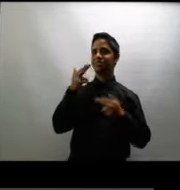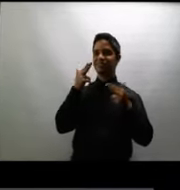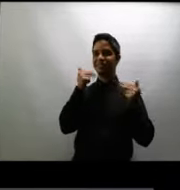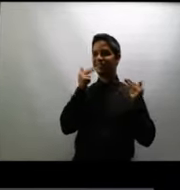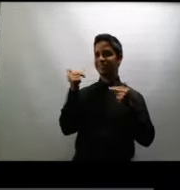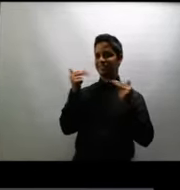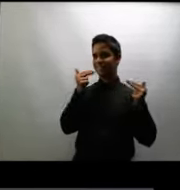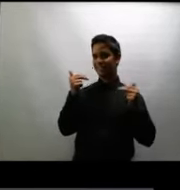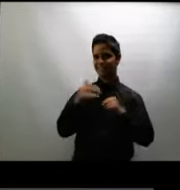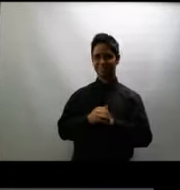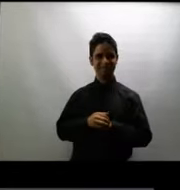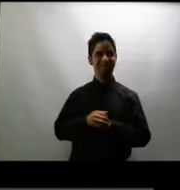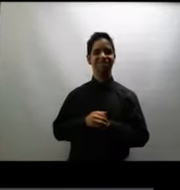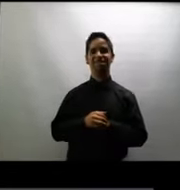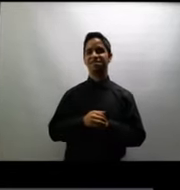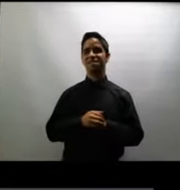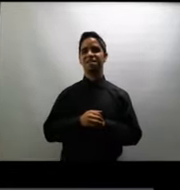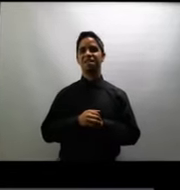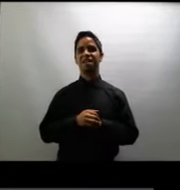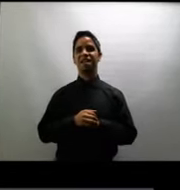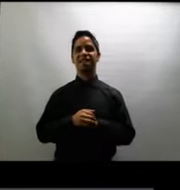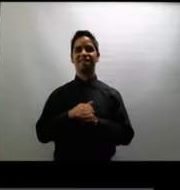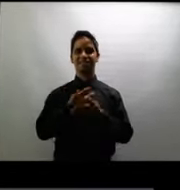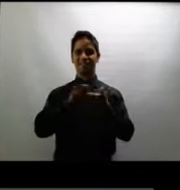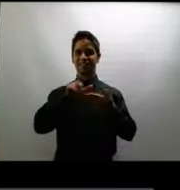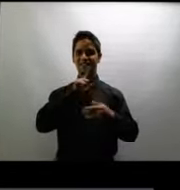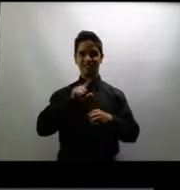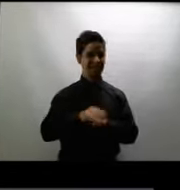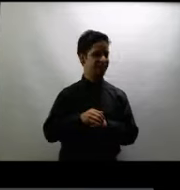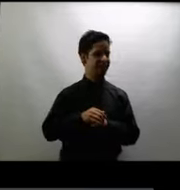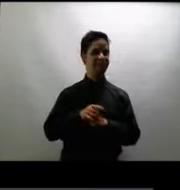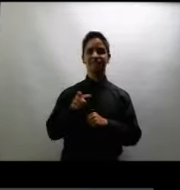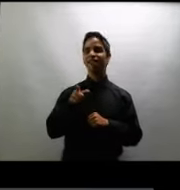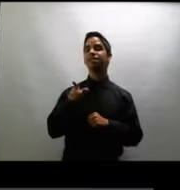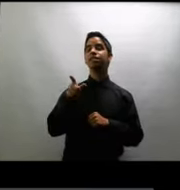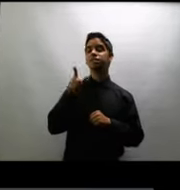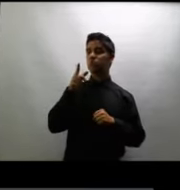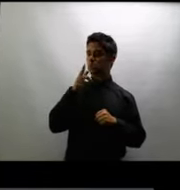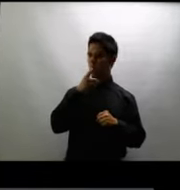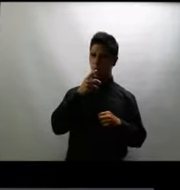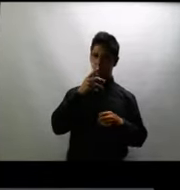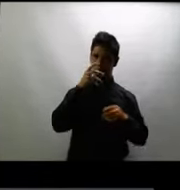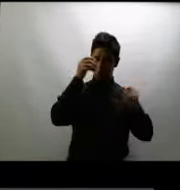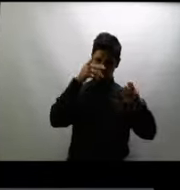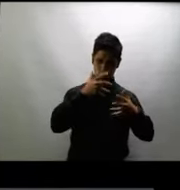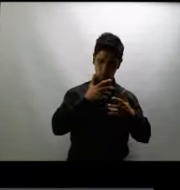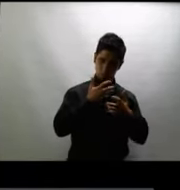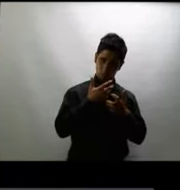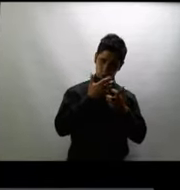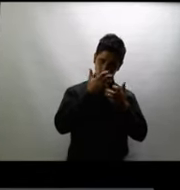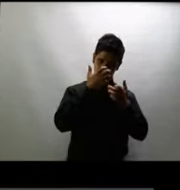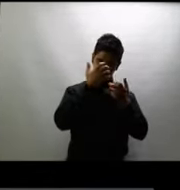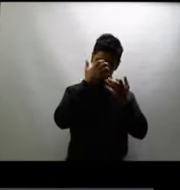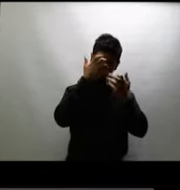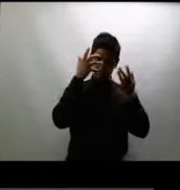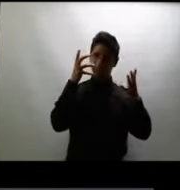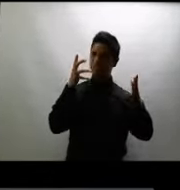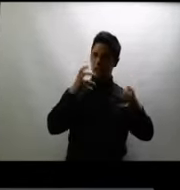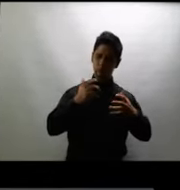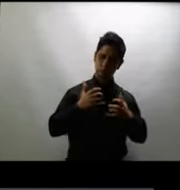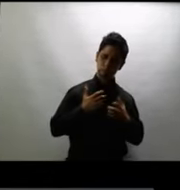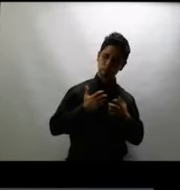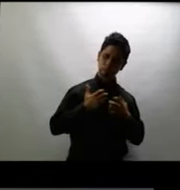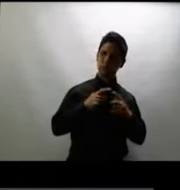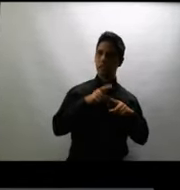Y Gandhi lo pudo haber dicho mejor. Qué bueno. Y el profesor, y no se acaba ahí, el profesor Peters, es histérico ya,